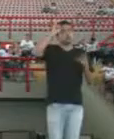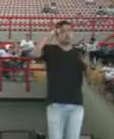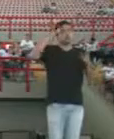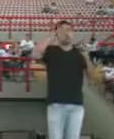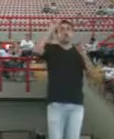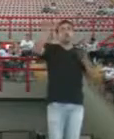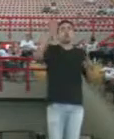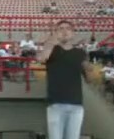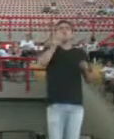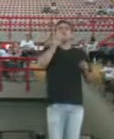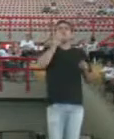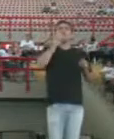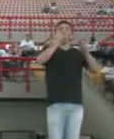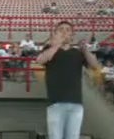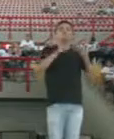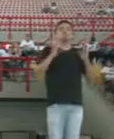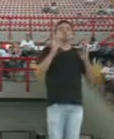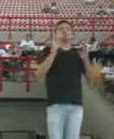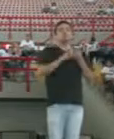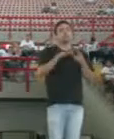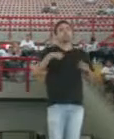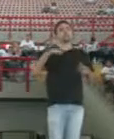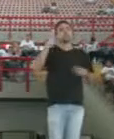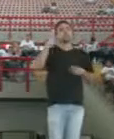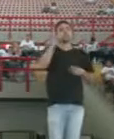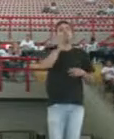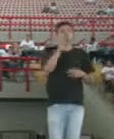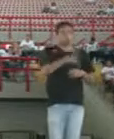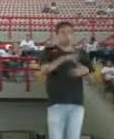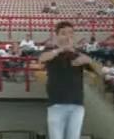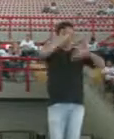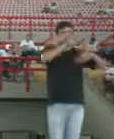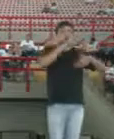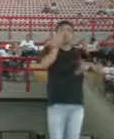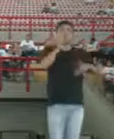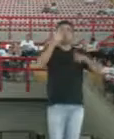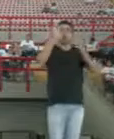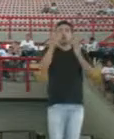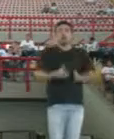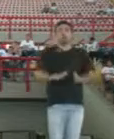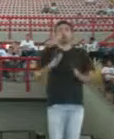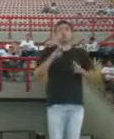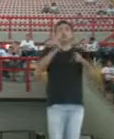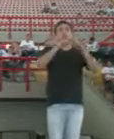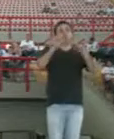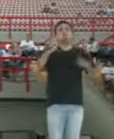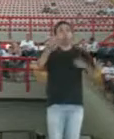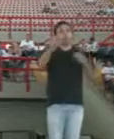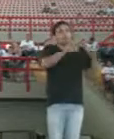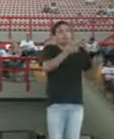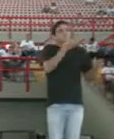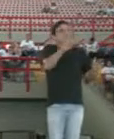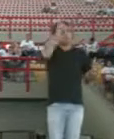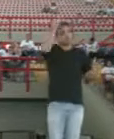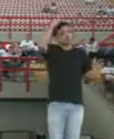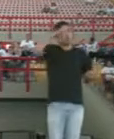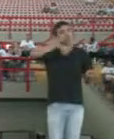é igual. Aí ele diz, luz América Latina em pó. E ele vai observando todos esses índios que